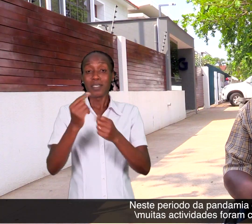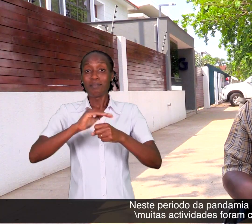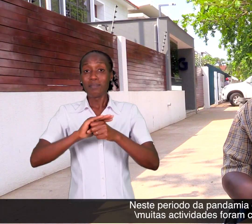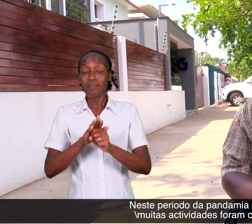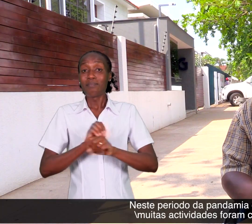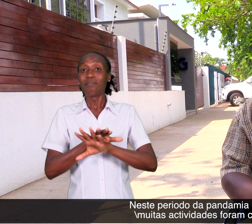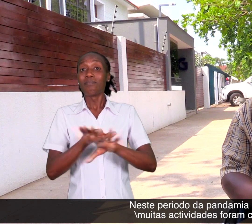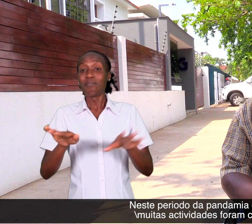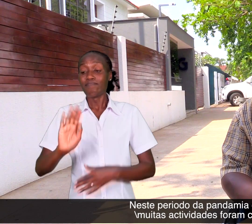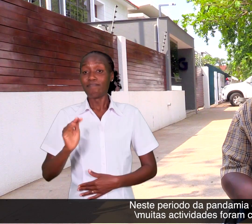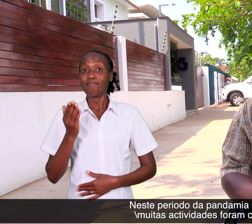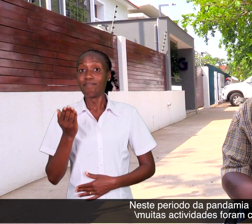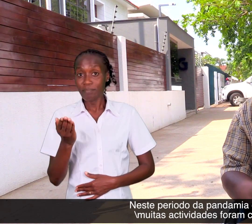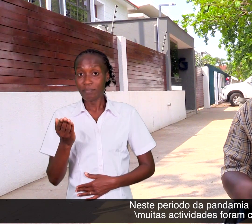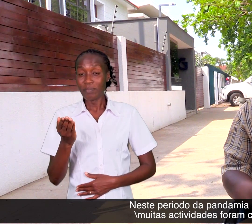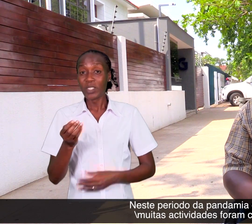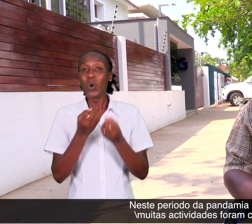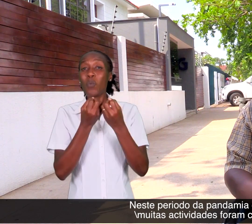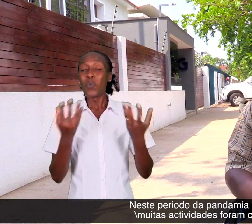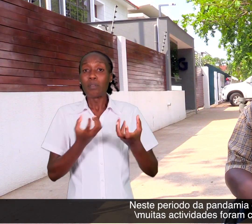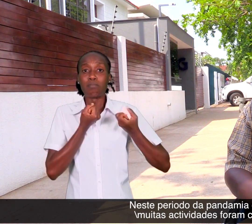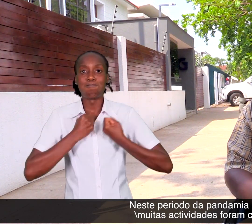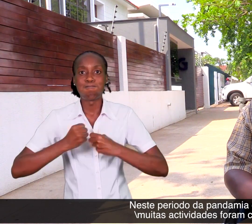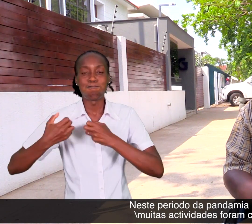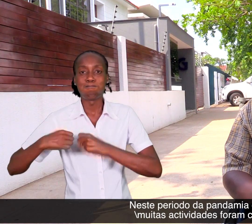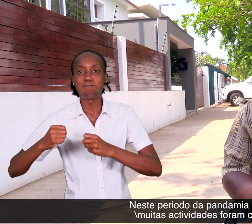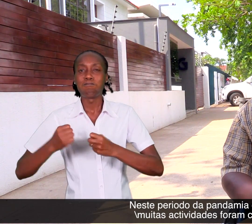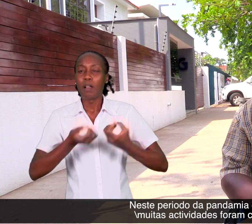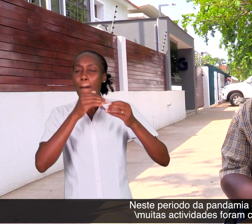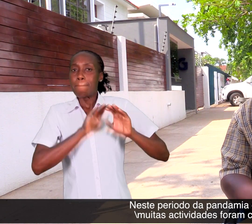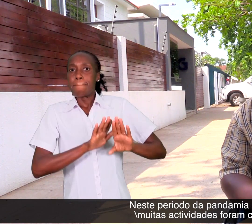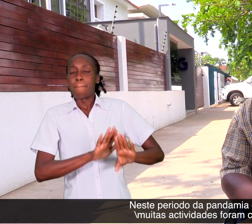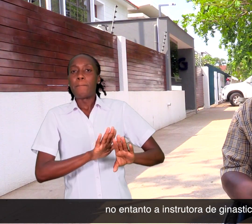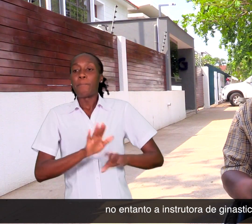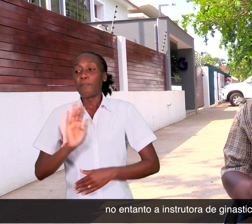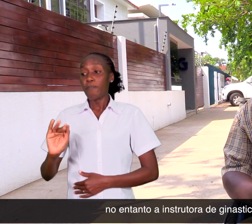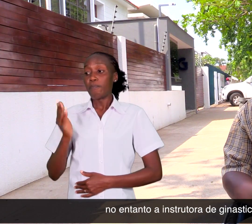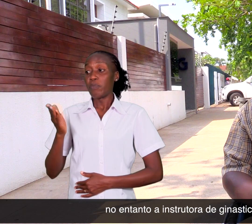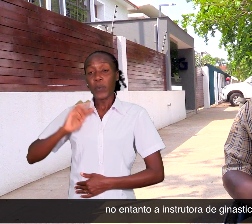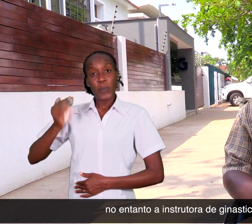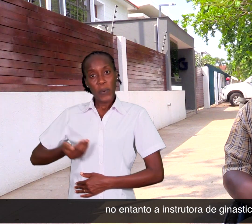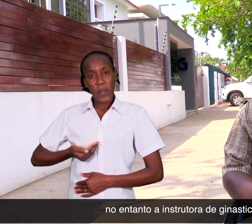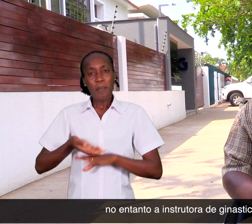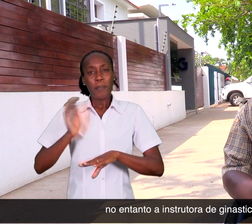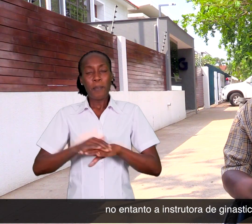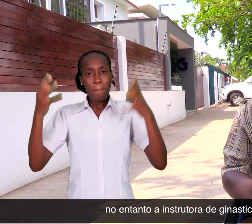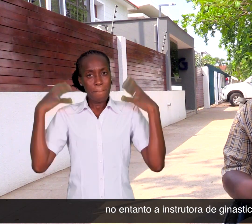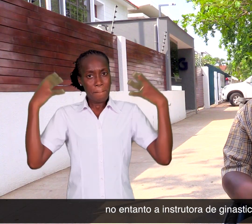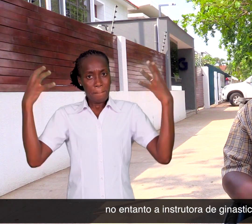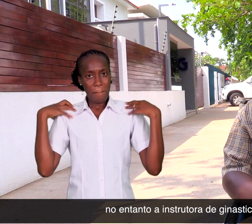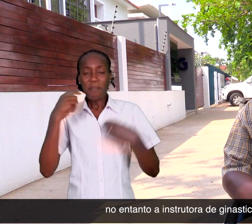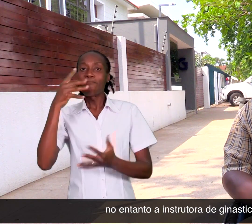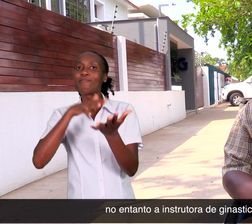Neste período da Covid-19, muitas atividades foram canceladas. No entanto, a instrutora